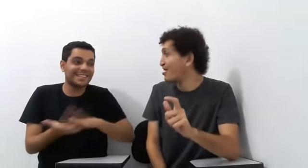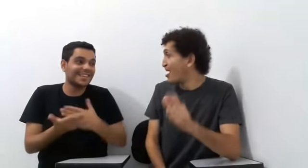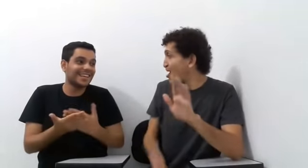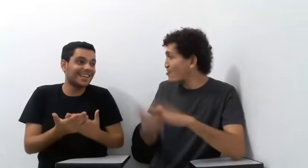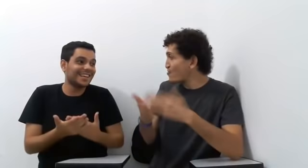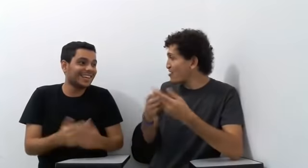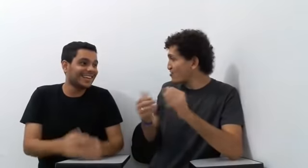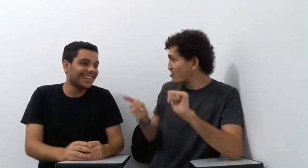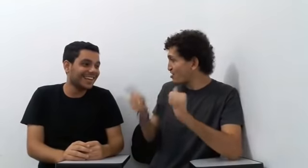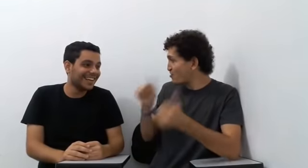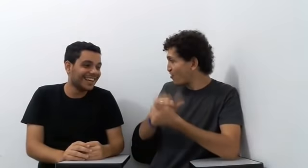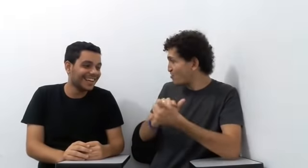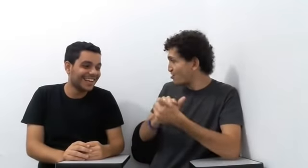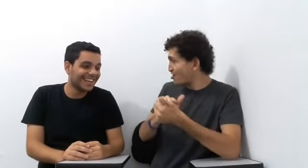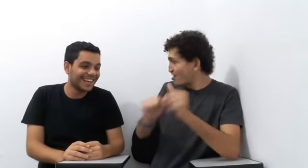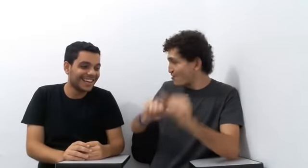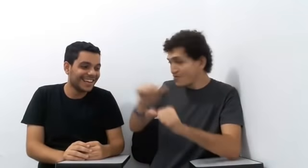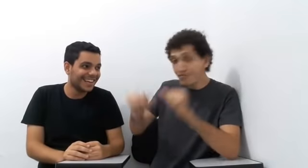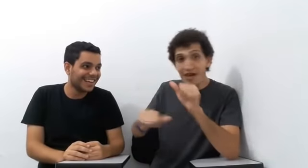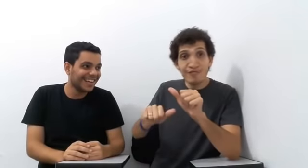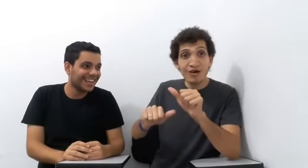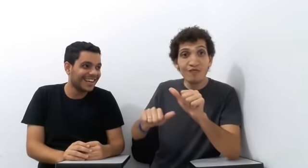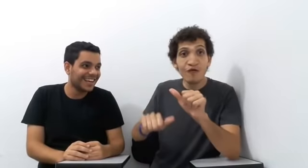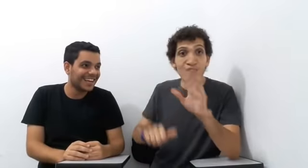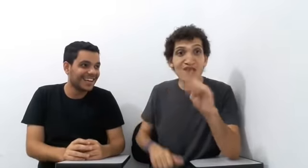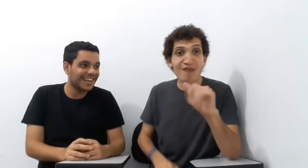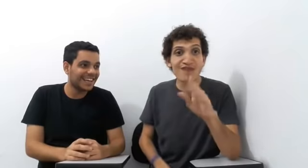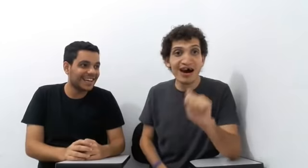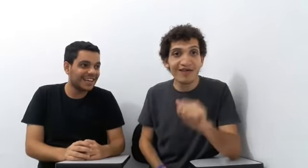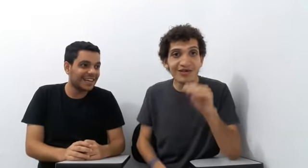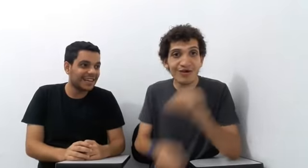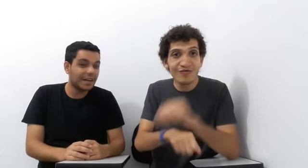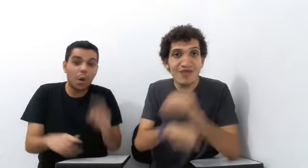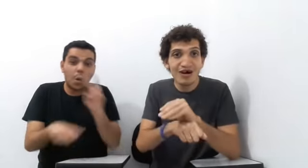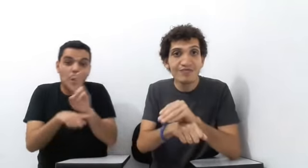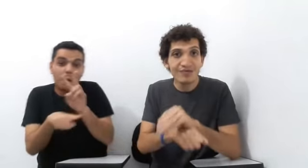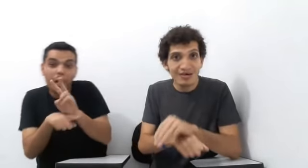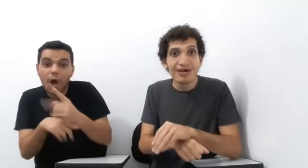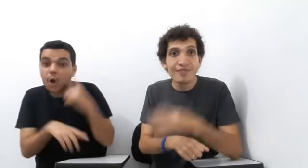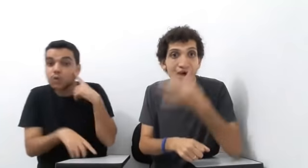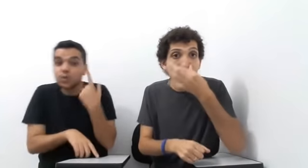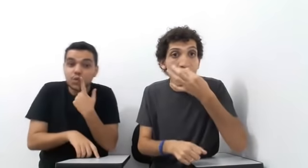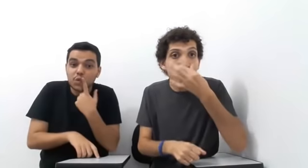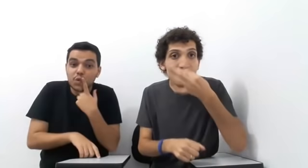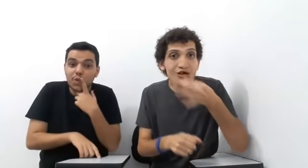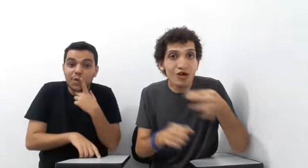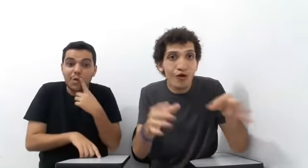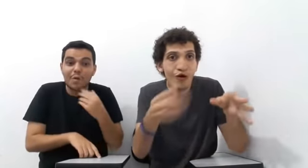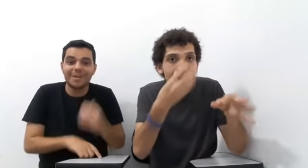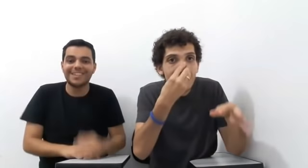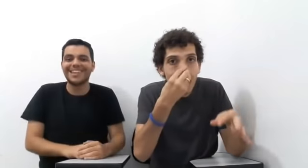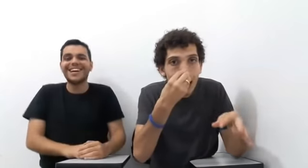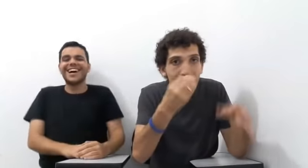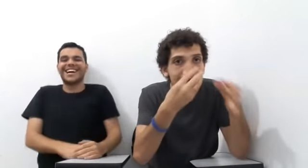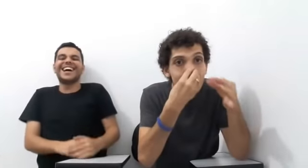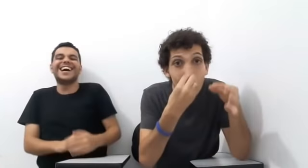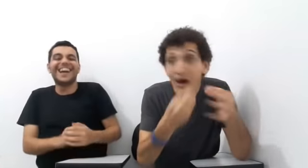A orquestra que transforma, o intérprete transforma em babá, fica cuidando, né? Nariz corre pra lá,